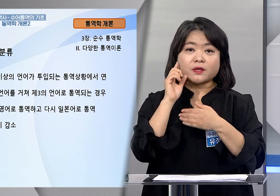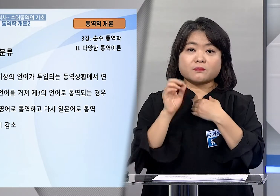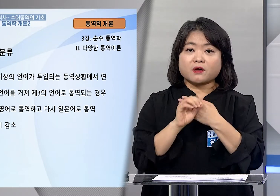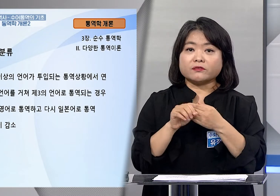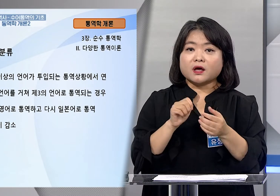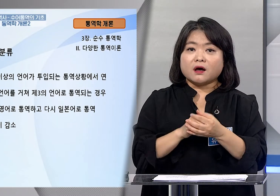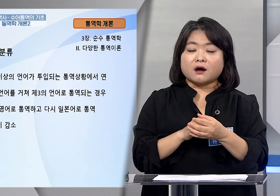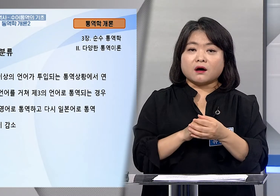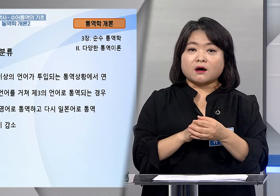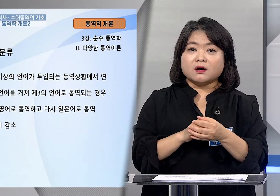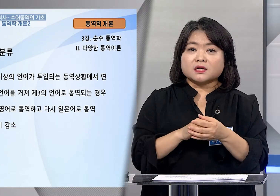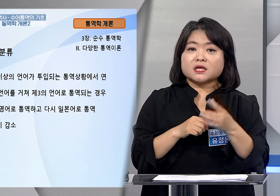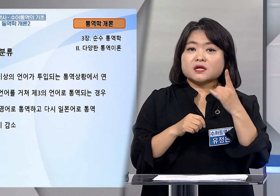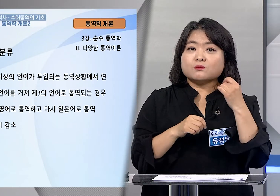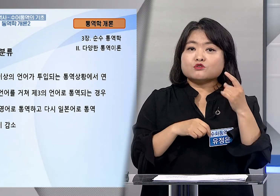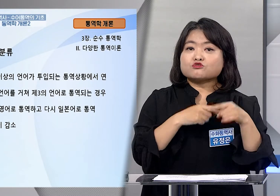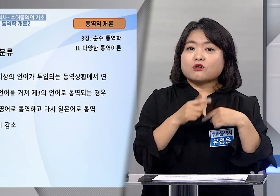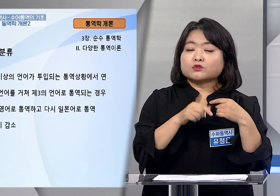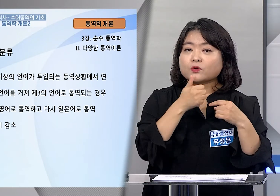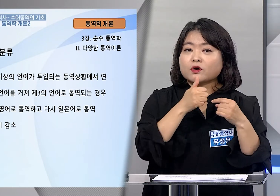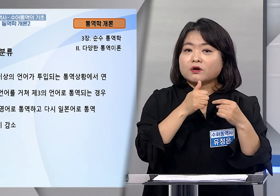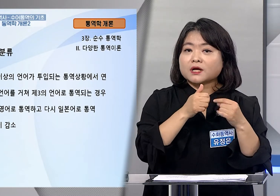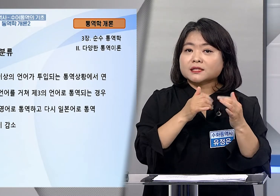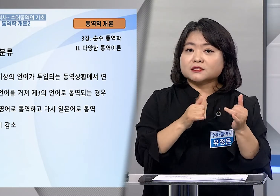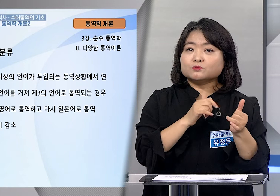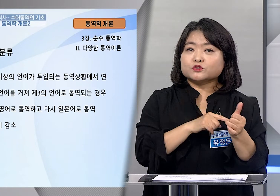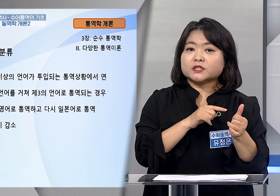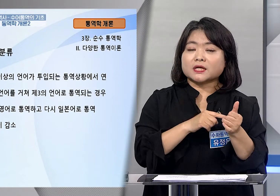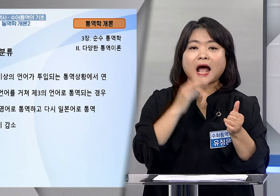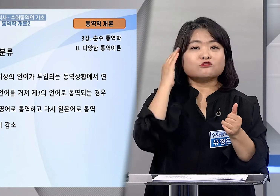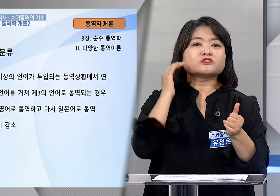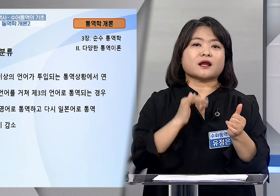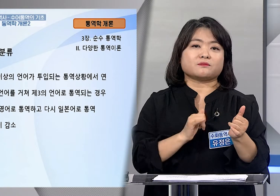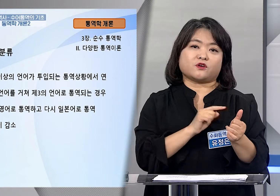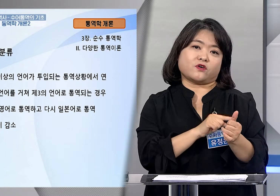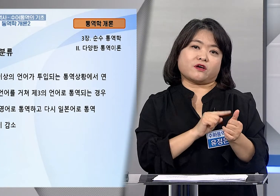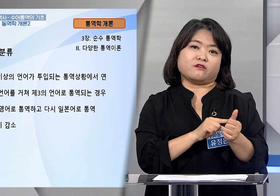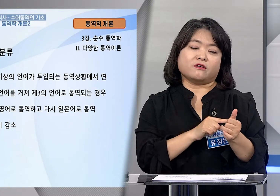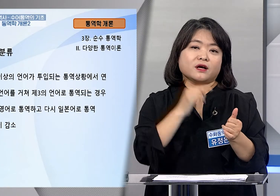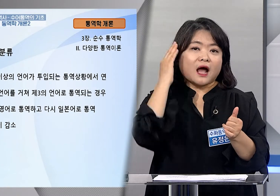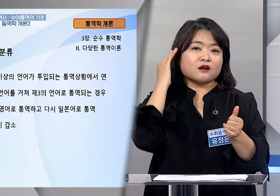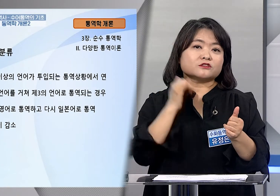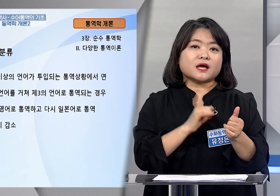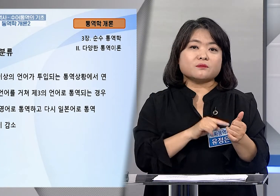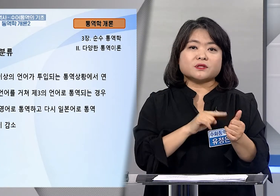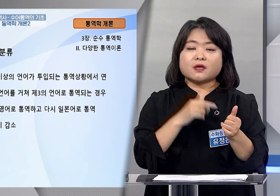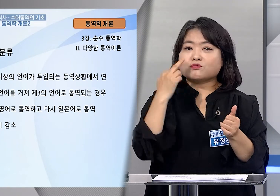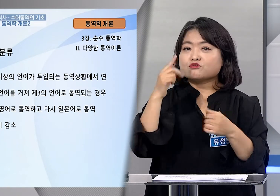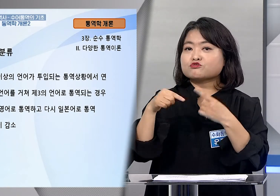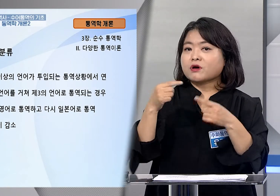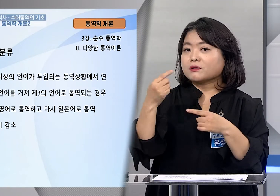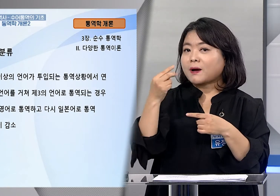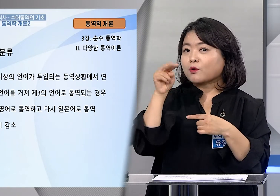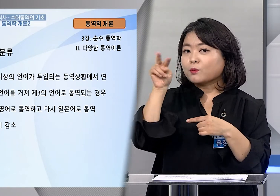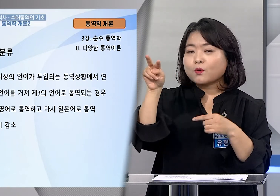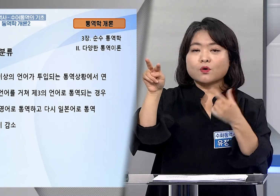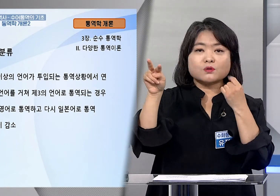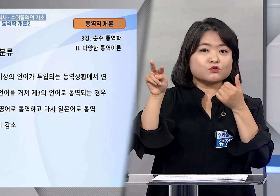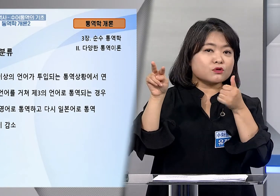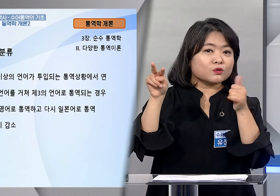왜냐하면 이 일본 수어 통역하시는 분이 한국 사람인 거예요. 한국 사람인데 미국 수화를 바로 보고 일본 수화로